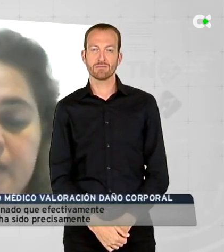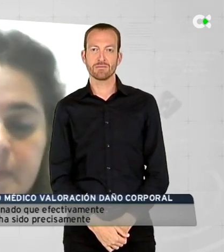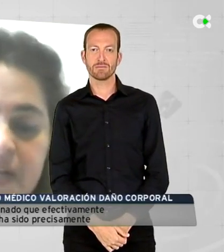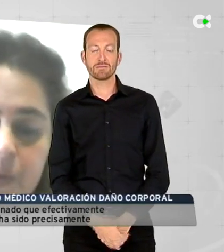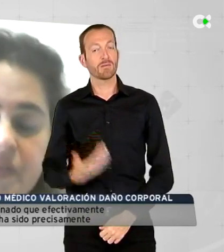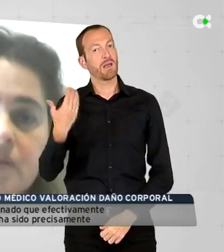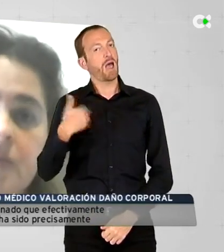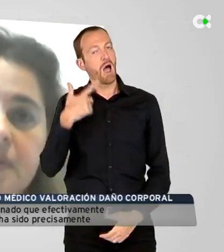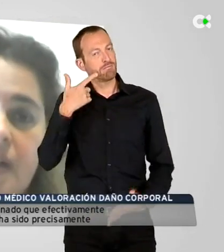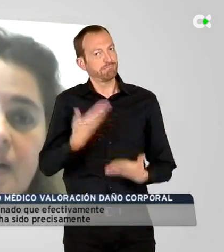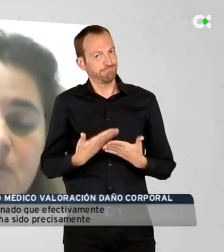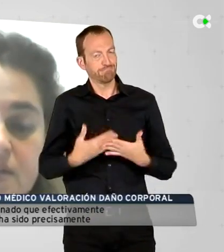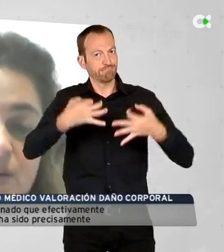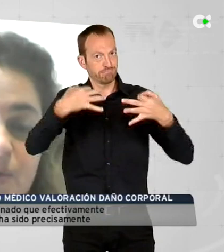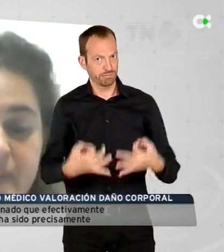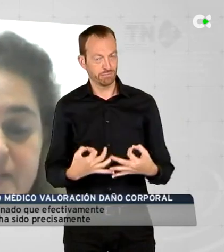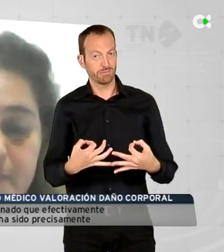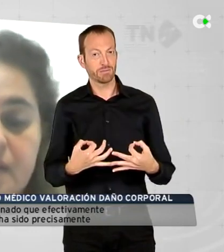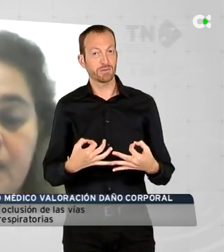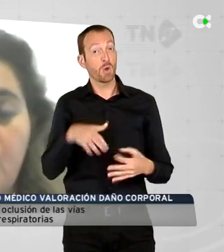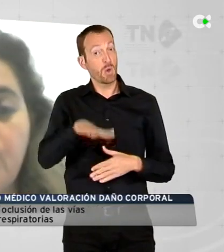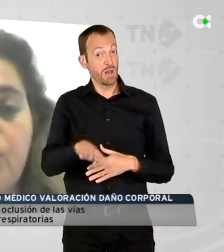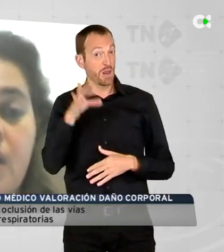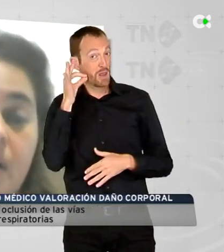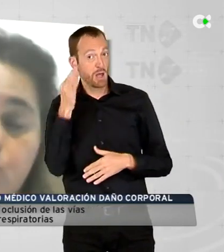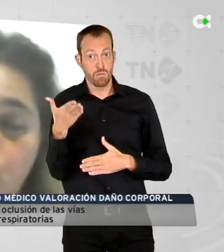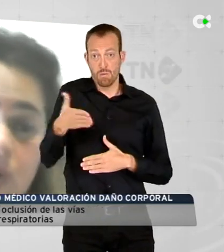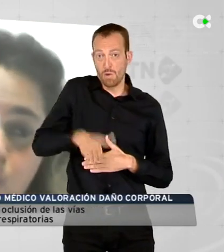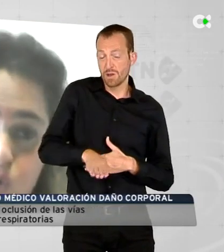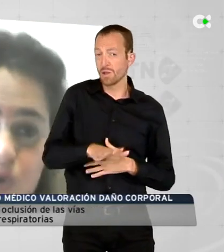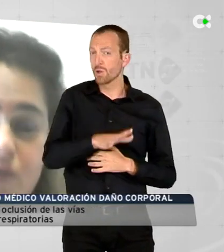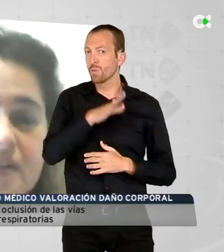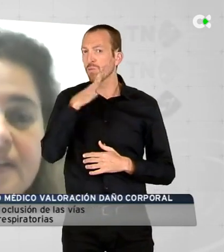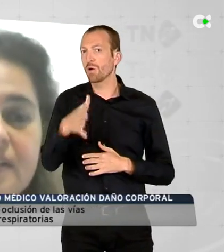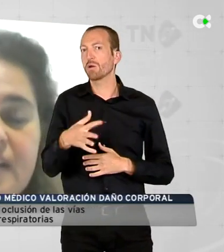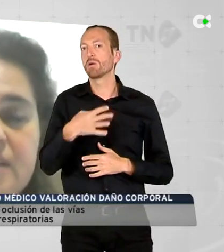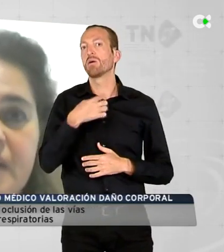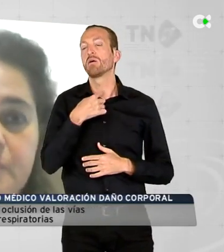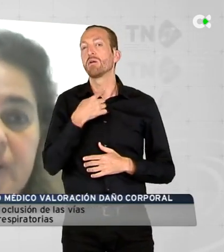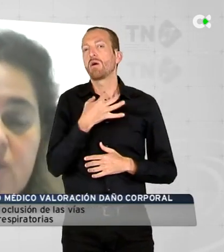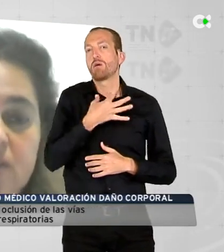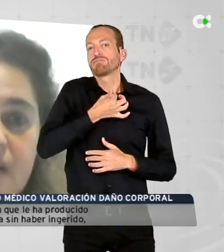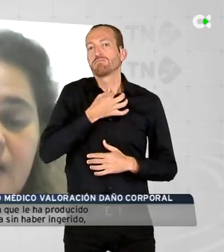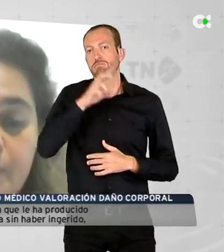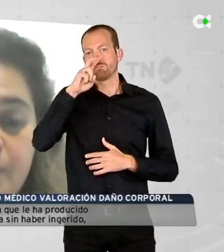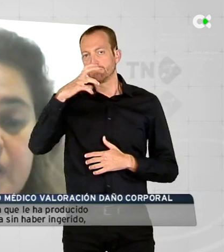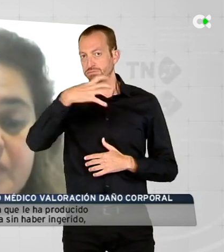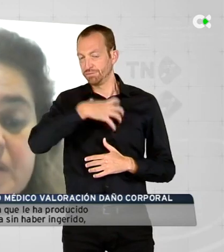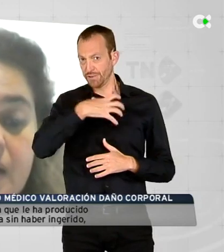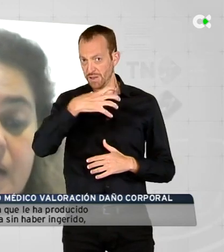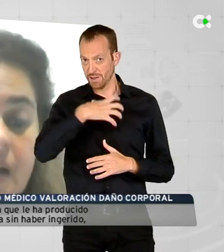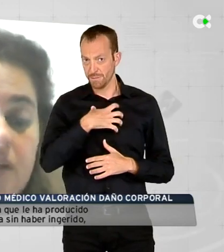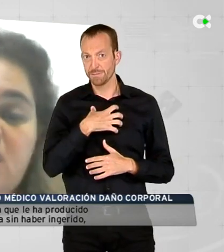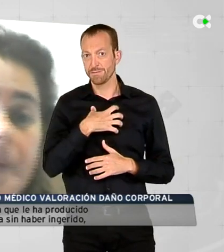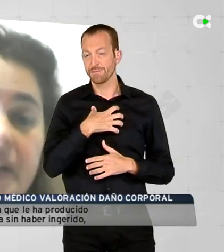Han determinado que efectivamente la causa ha sido precisamente por una oclusión de las vías respiratorias, que es la que le ha producido la